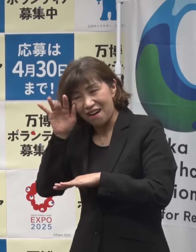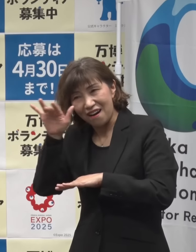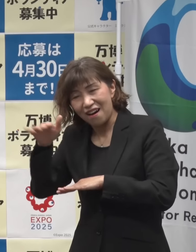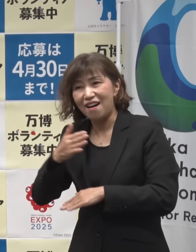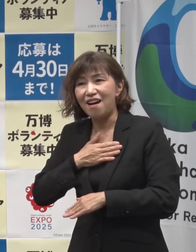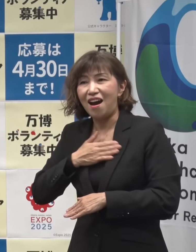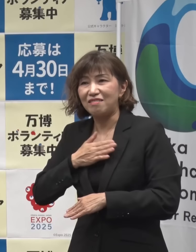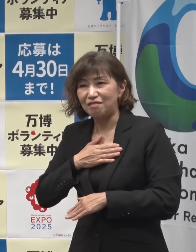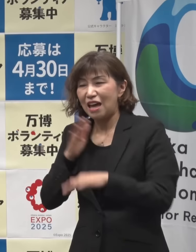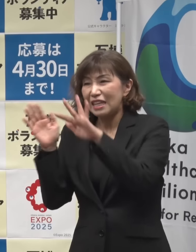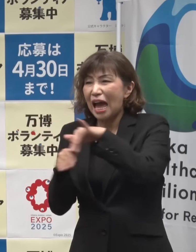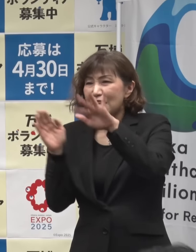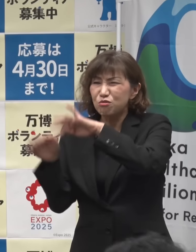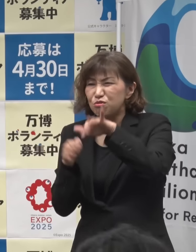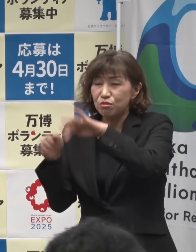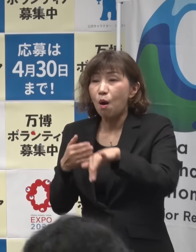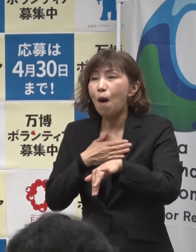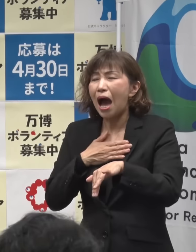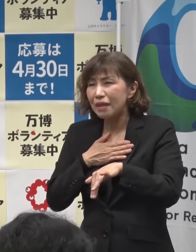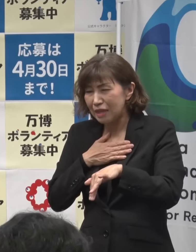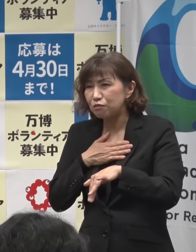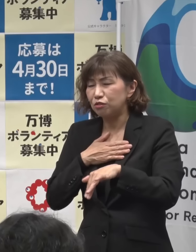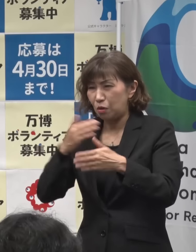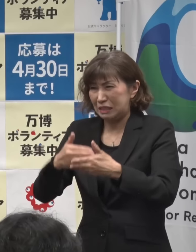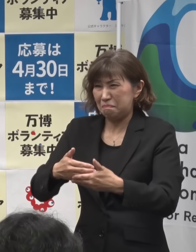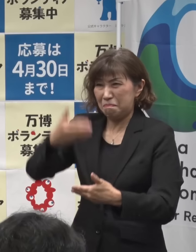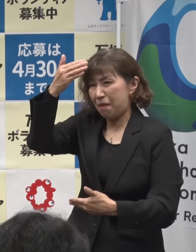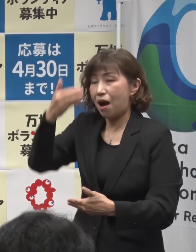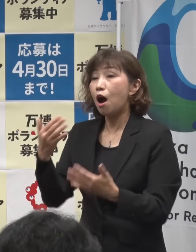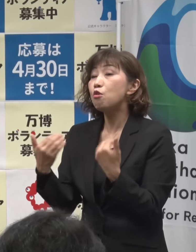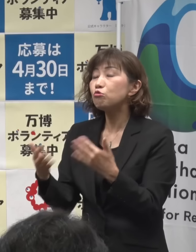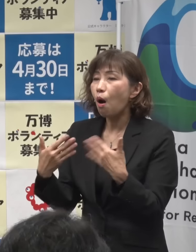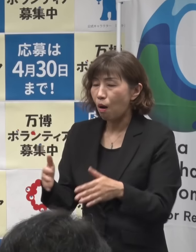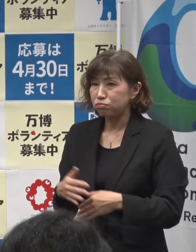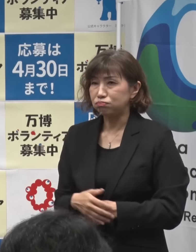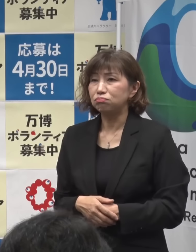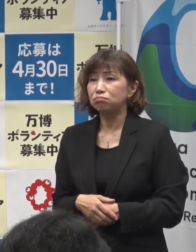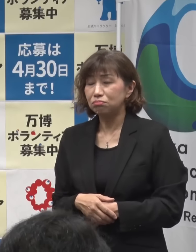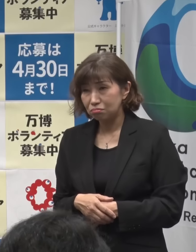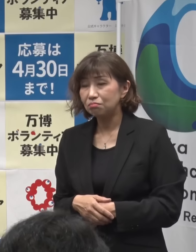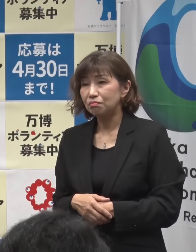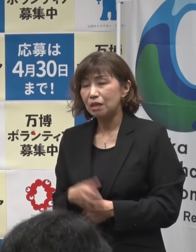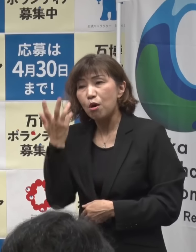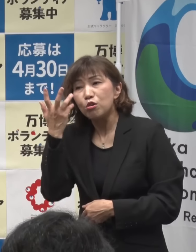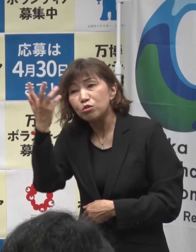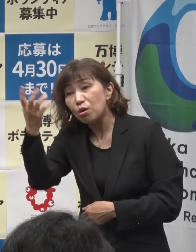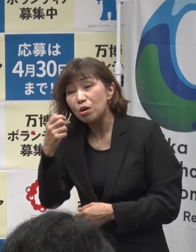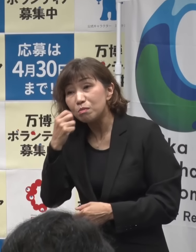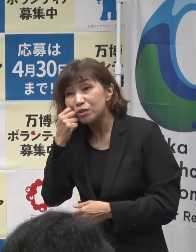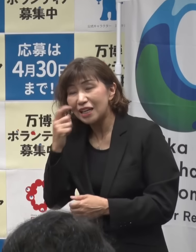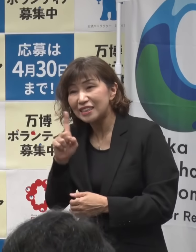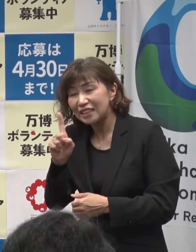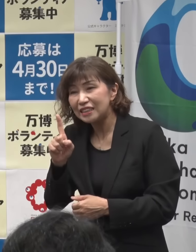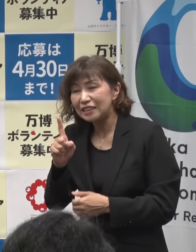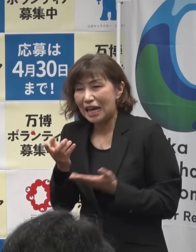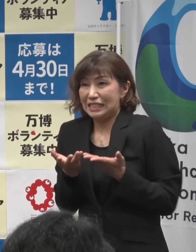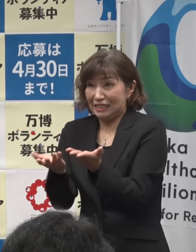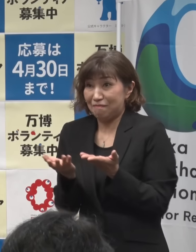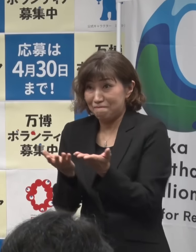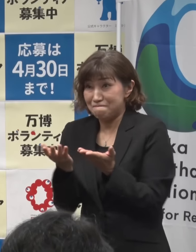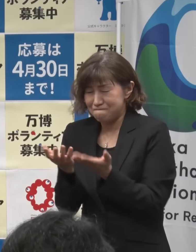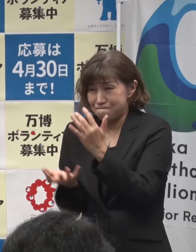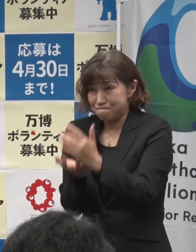っているのに無理に開園する必要はないと思います。予測ができないのがやはり地震だと思います。大地震が起きた